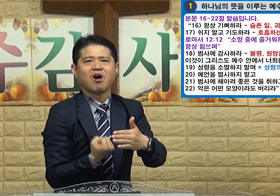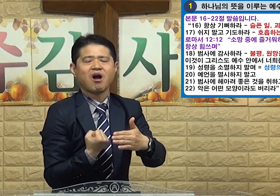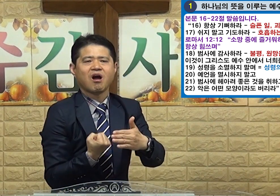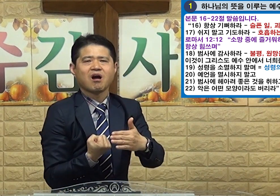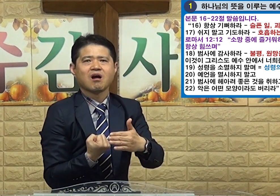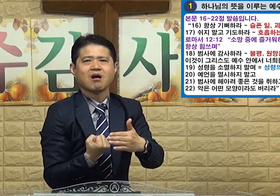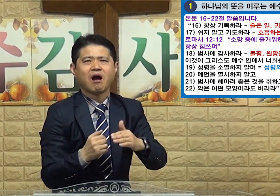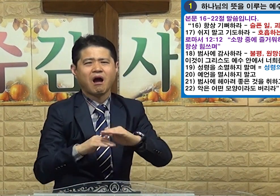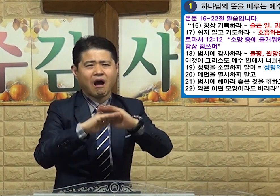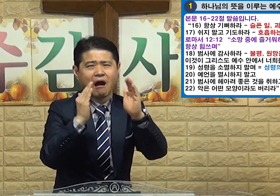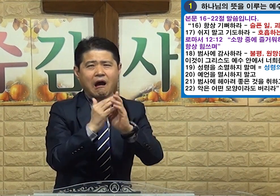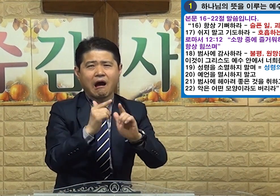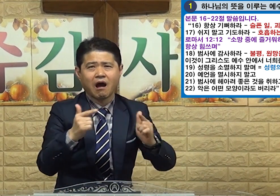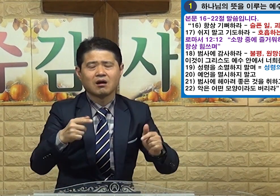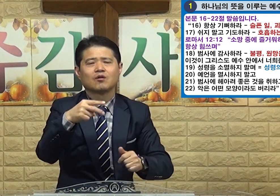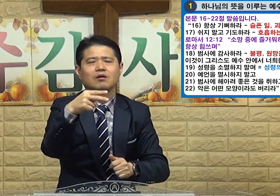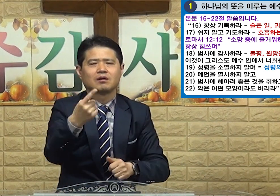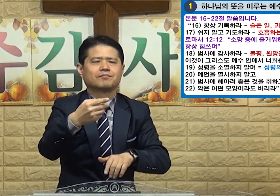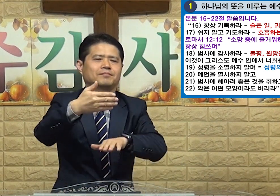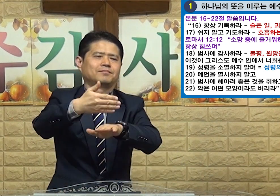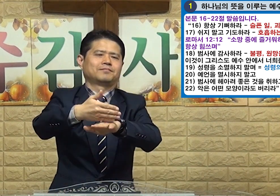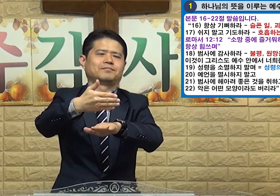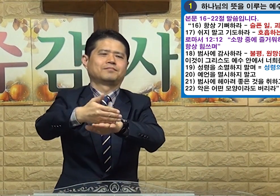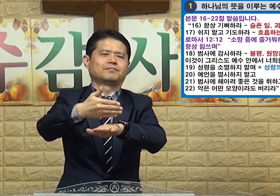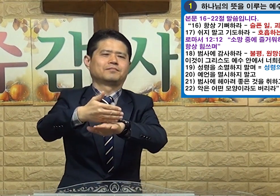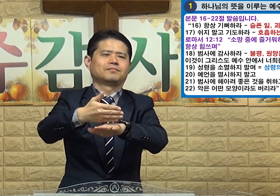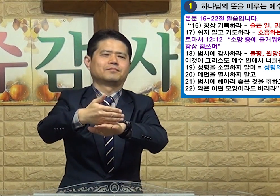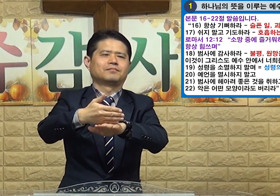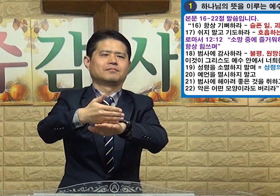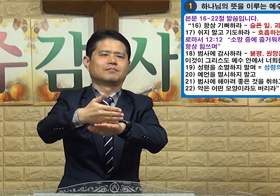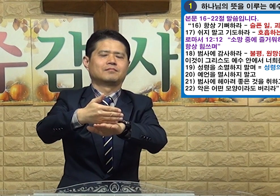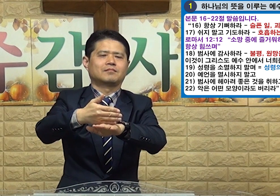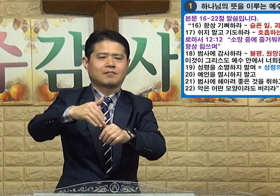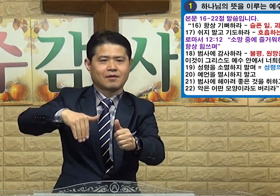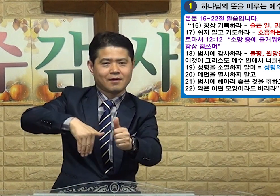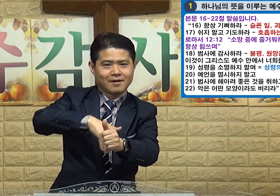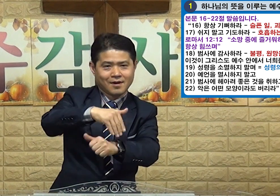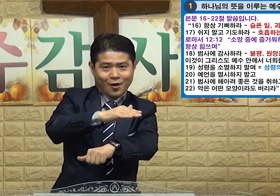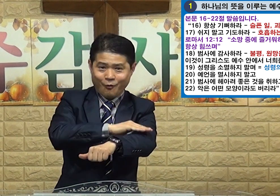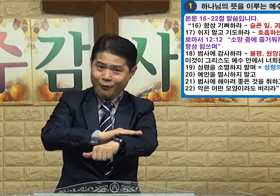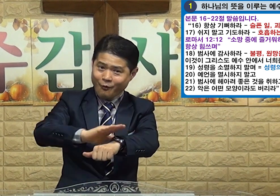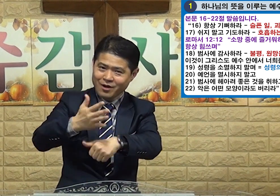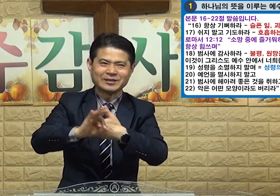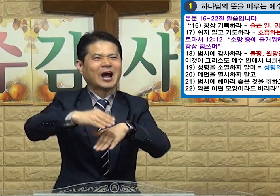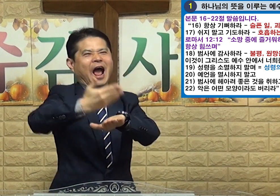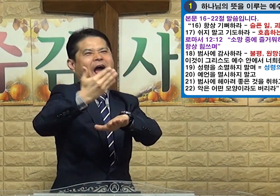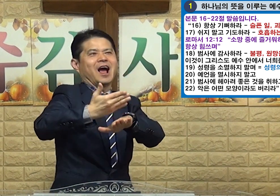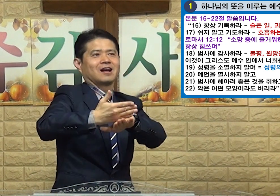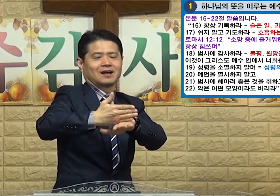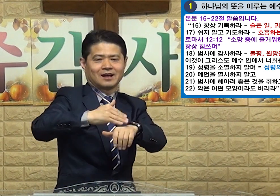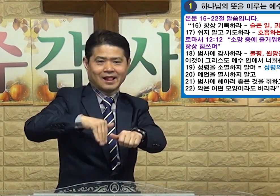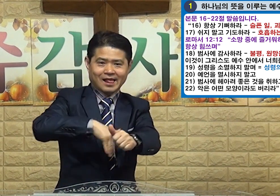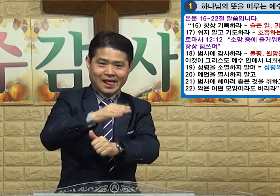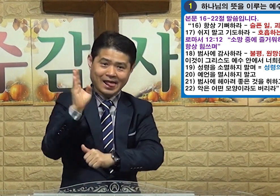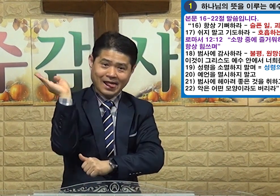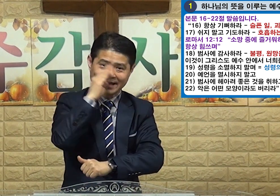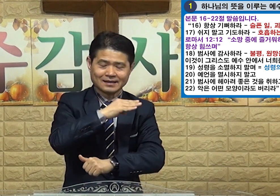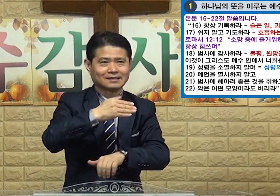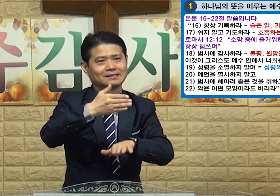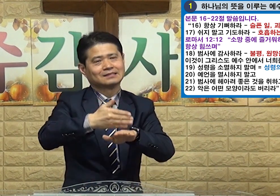우리가 불만만 가지고 이 상황을 살지 말고 감사하라는 것입니다. 잘 되면 감사하고